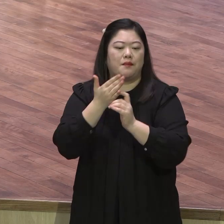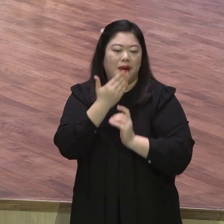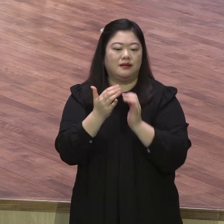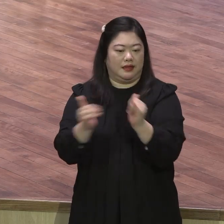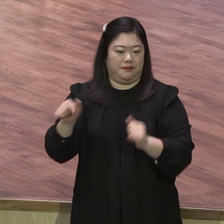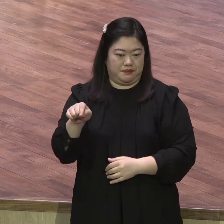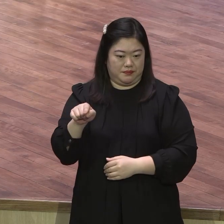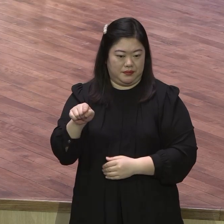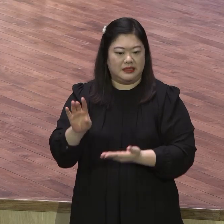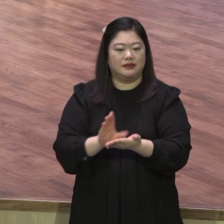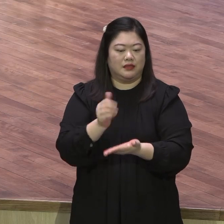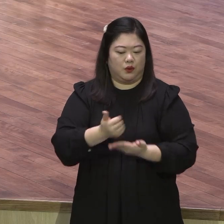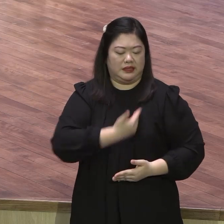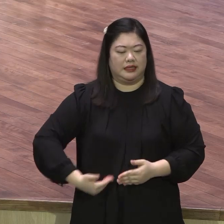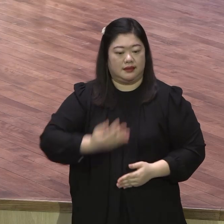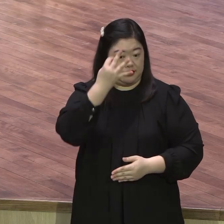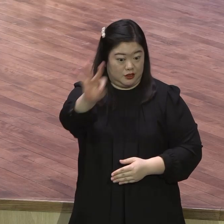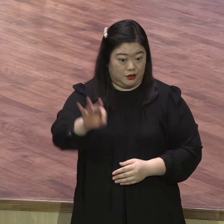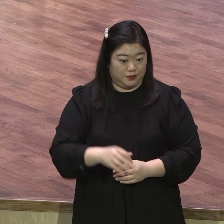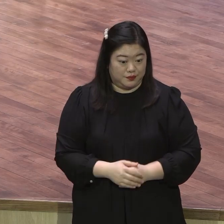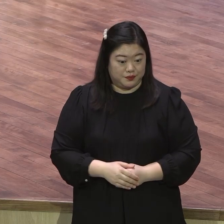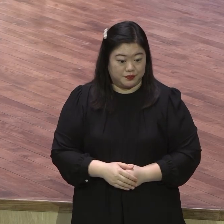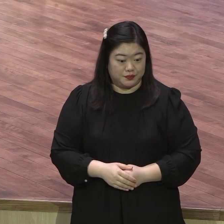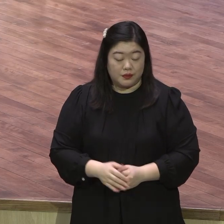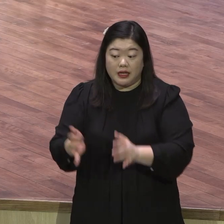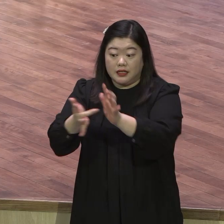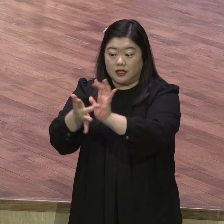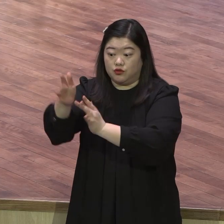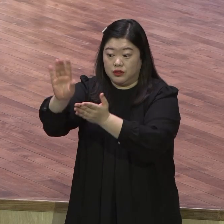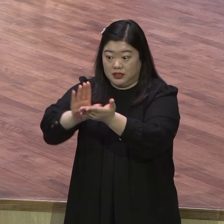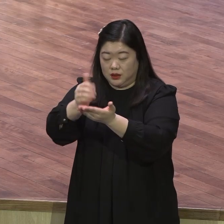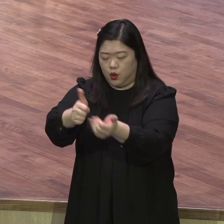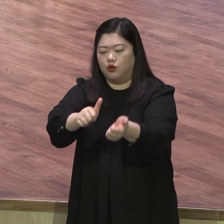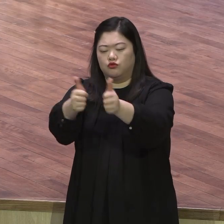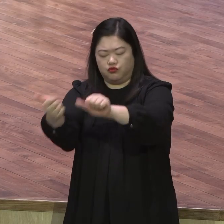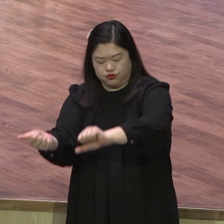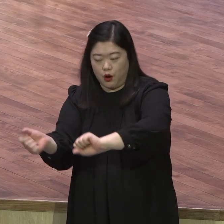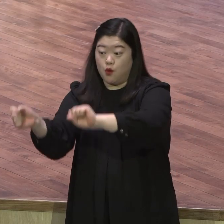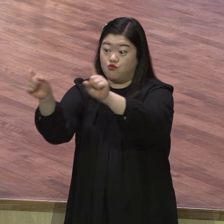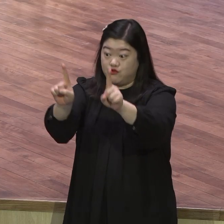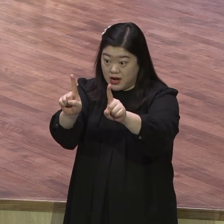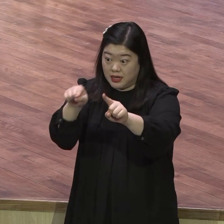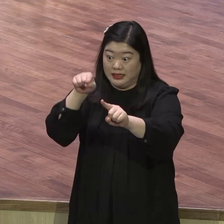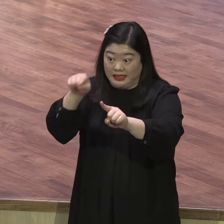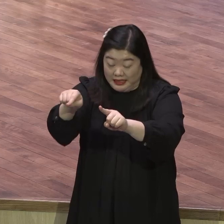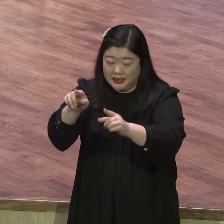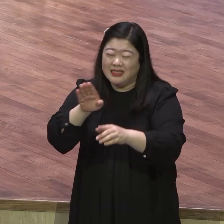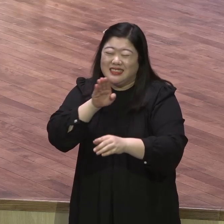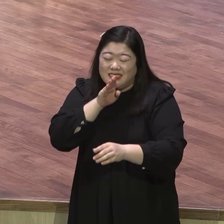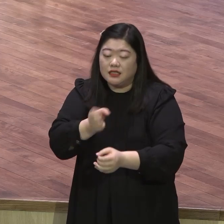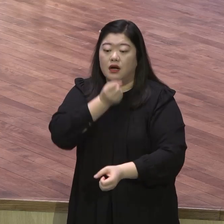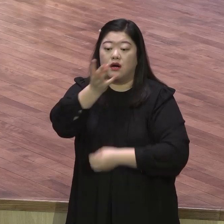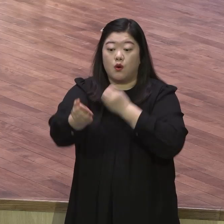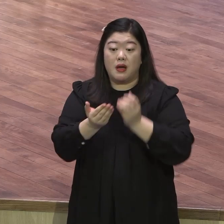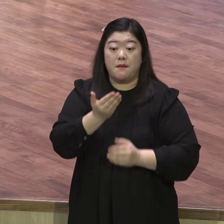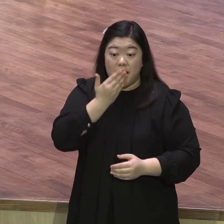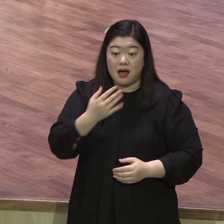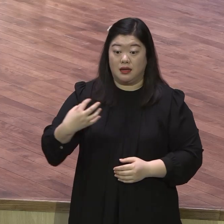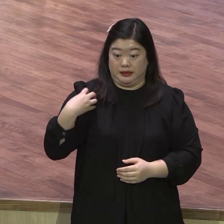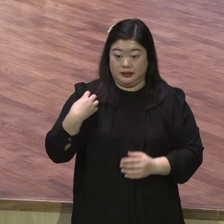핵심도 바로 예수님께서 부활하셨다는 그거 핵심이었어요. 예수님이 예수님이 죽었다 나살았인 예수가